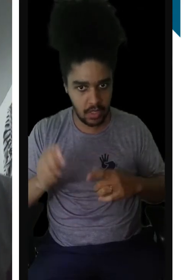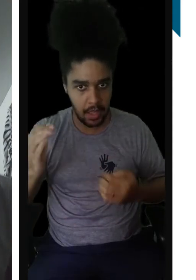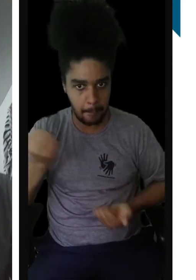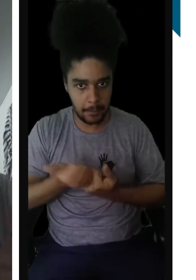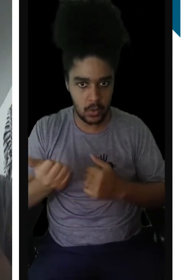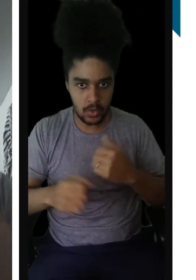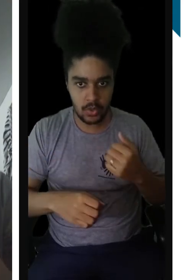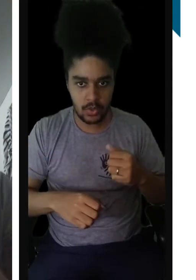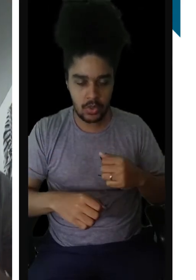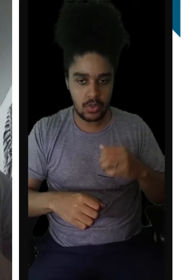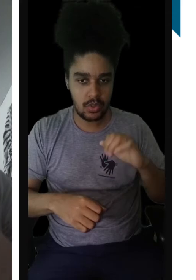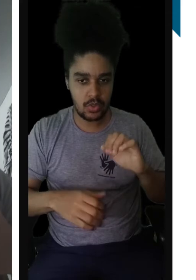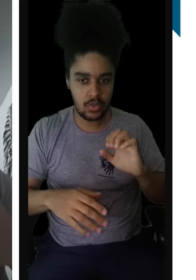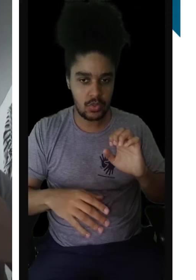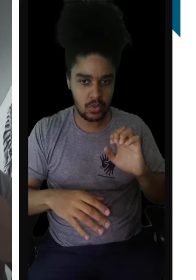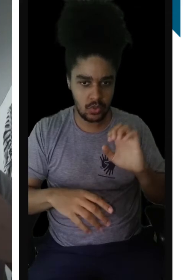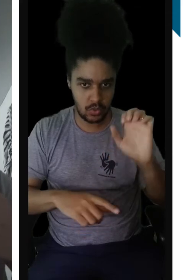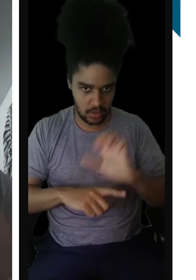Estado não vão ter o devido